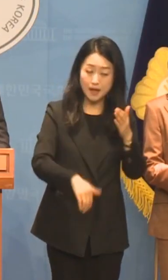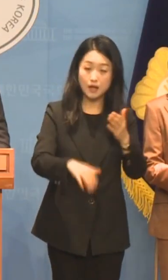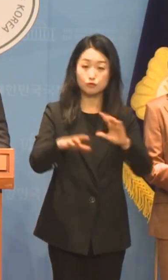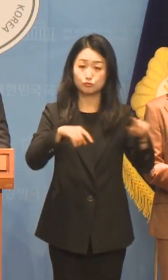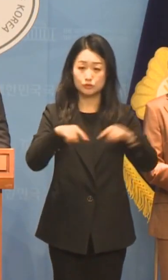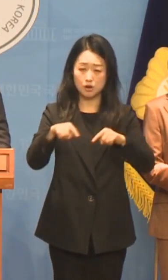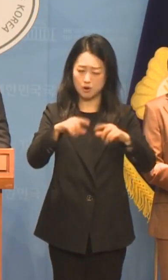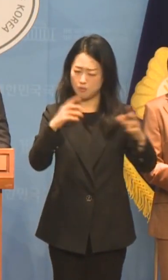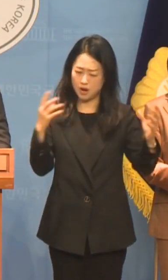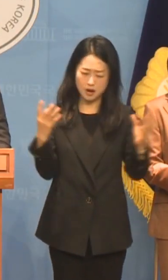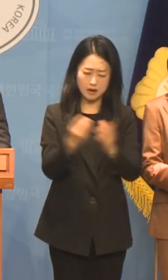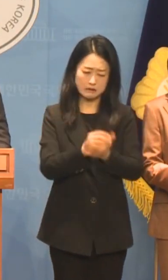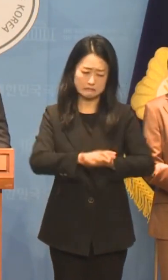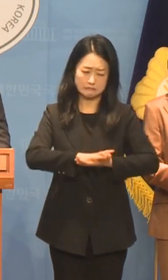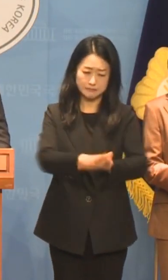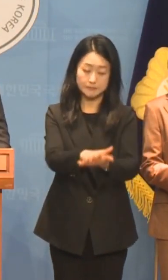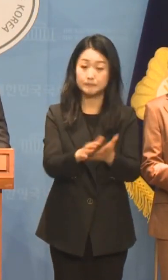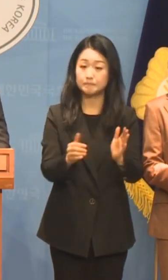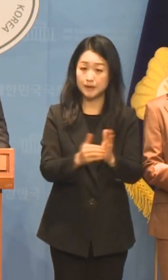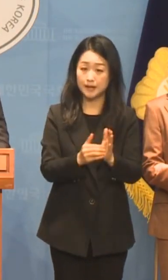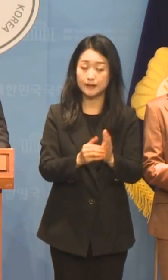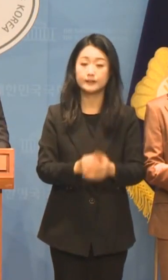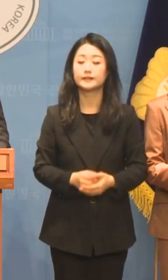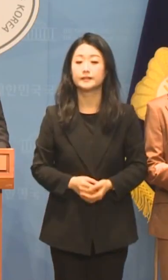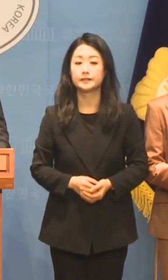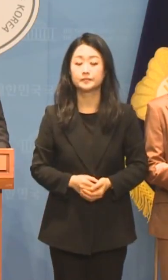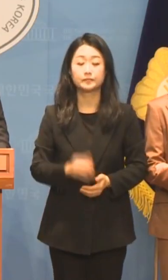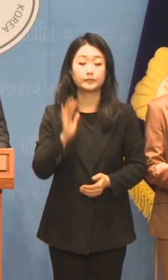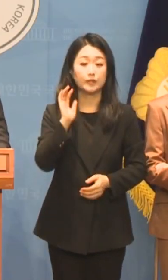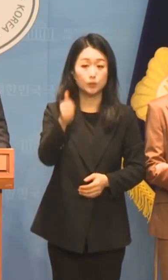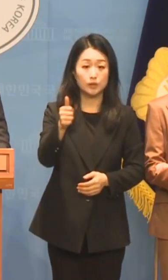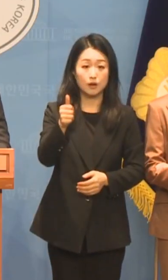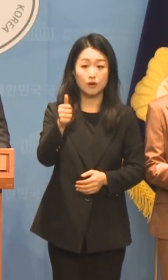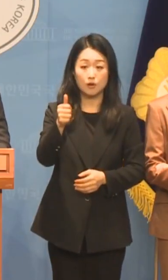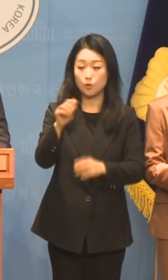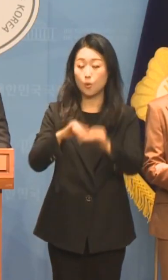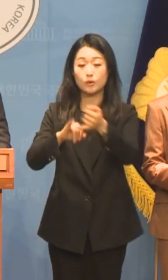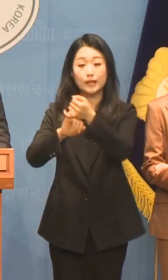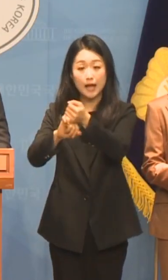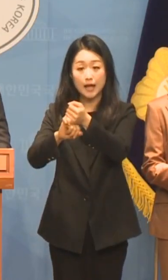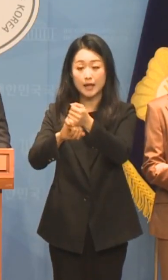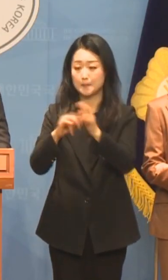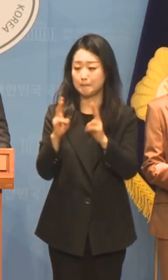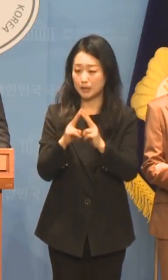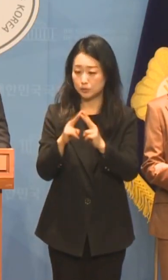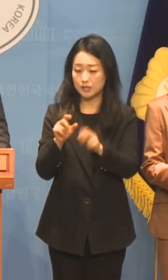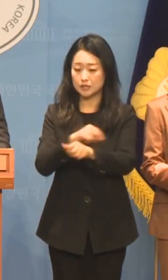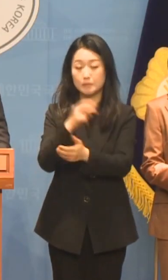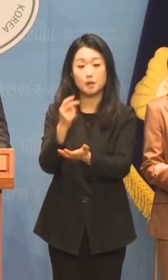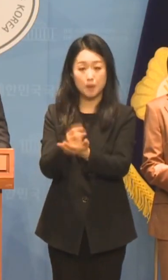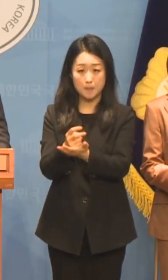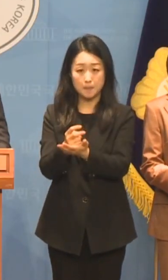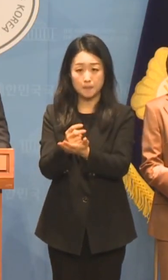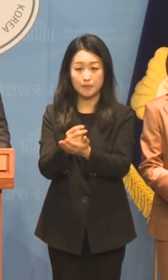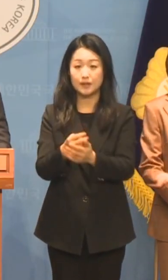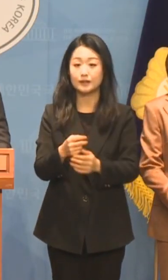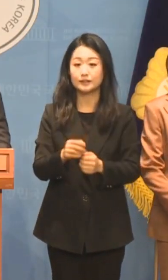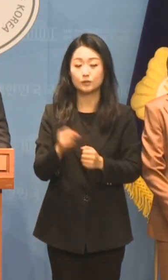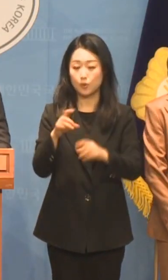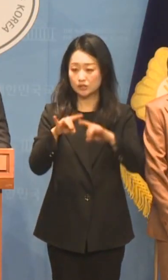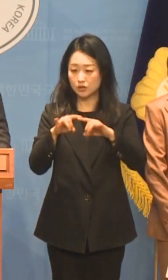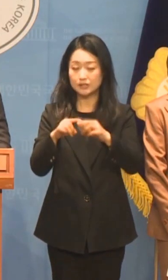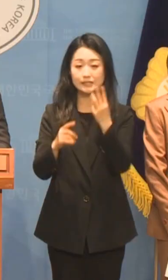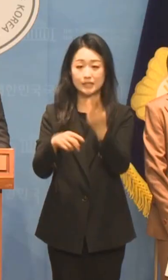국정을 완전히 마비시켜 왔습니다. 대통령의 핵심 공약인 반도체 특별법, 에너지